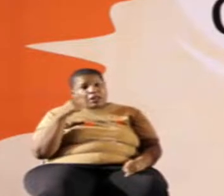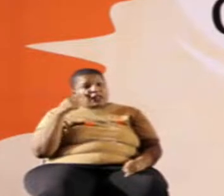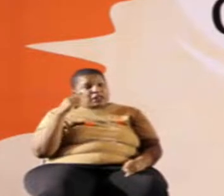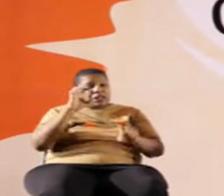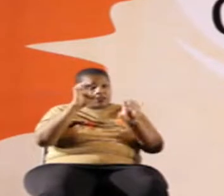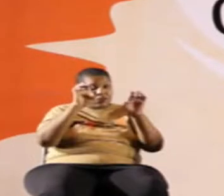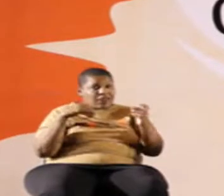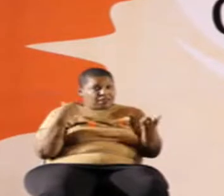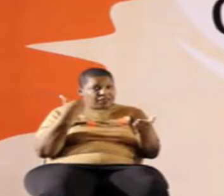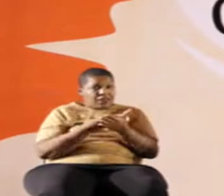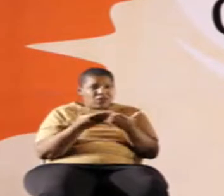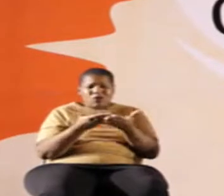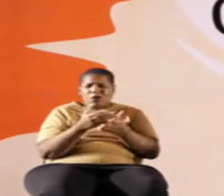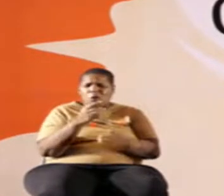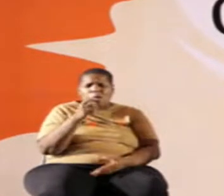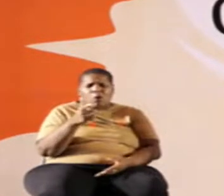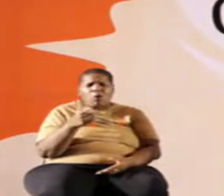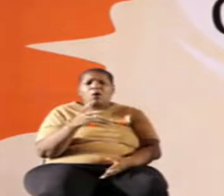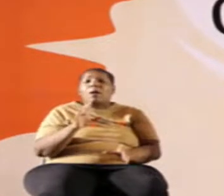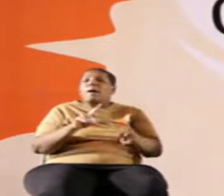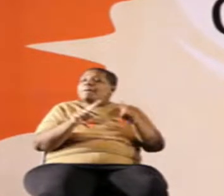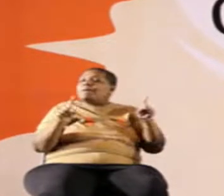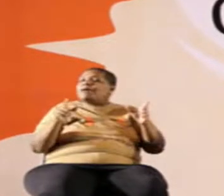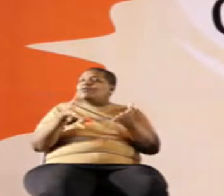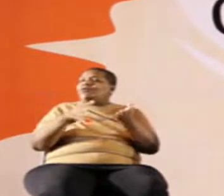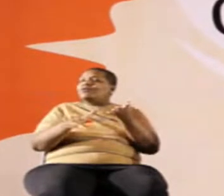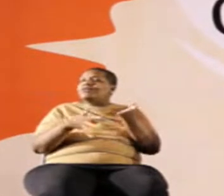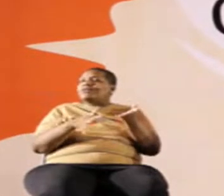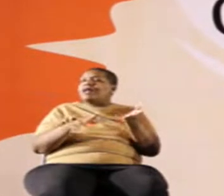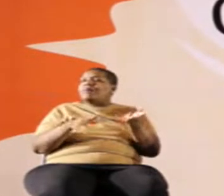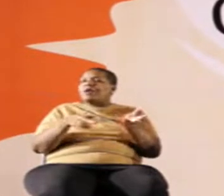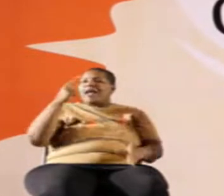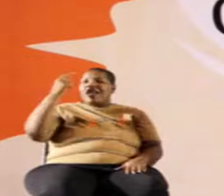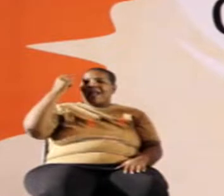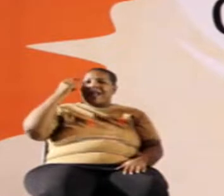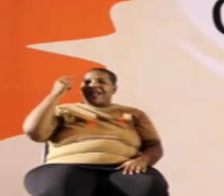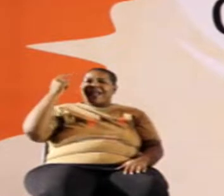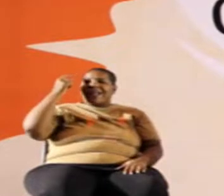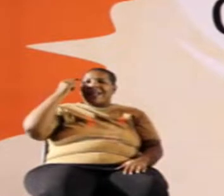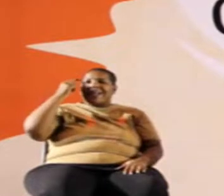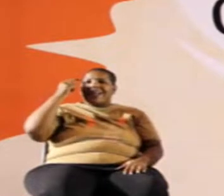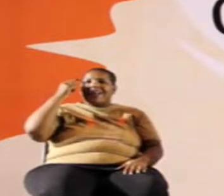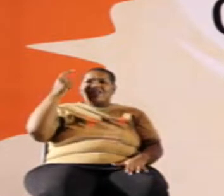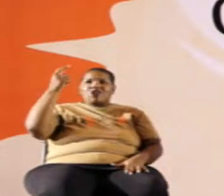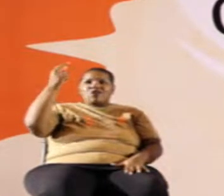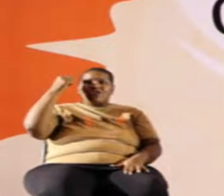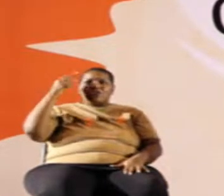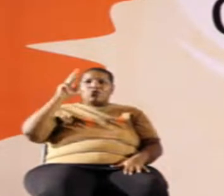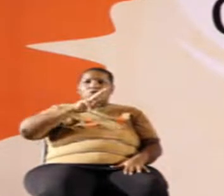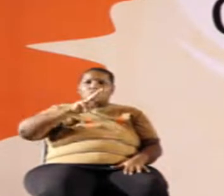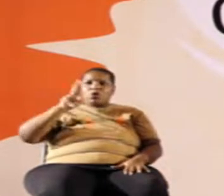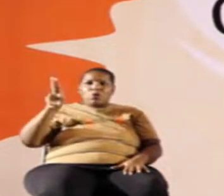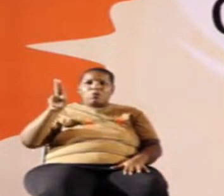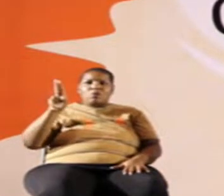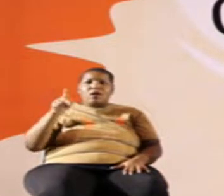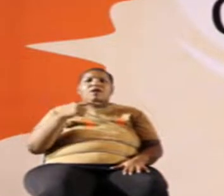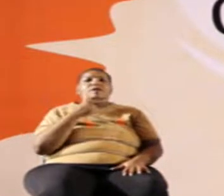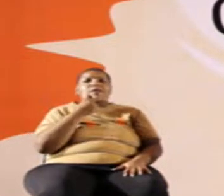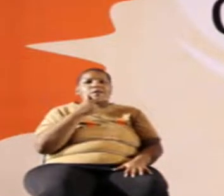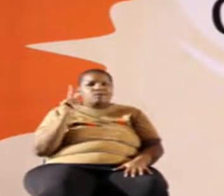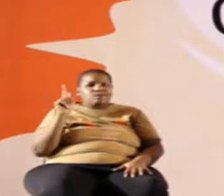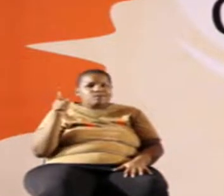ambientes até hoje, mas eram muito poucas. Mas no samba, a memória das pessoas foi trazendo vários nomes. Não é? Eu falei, então tem coisa